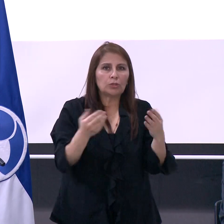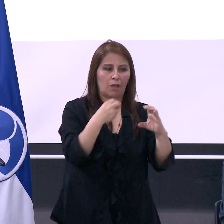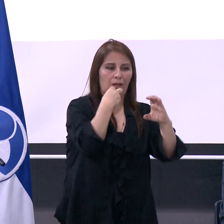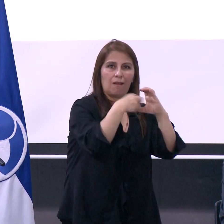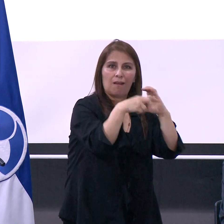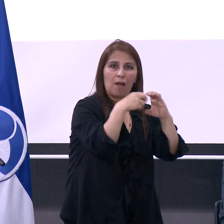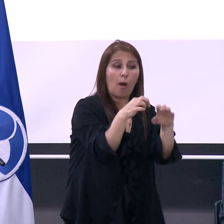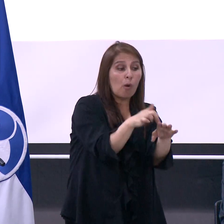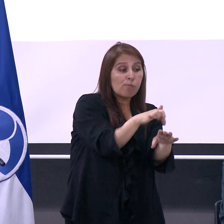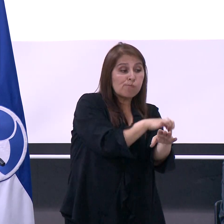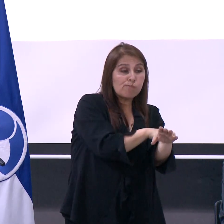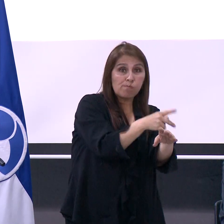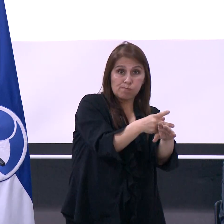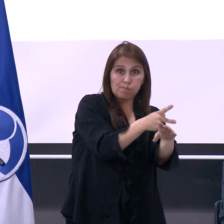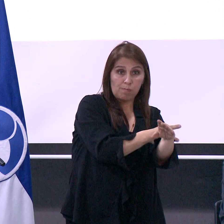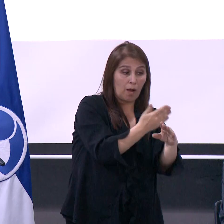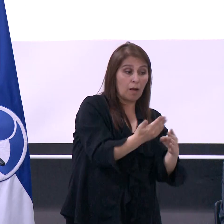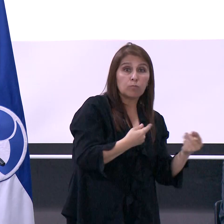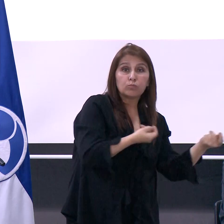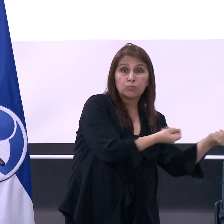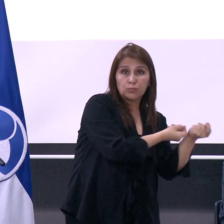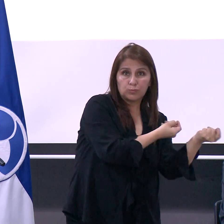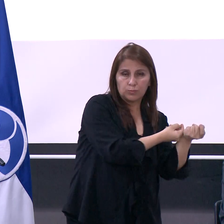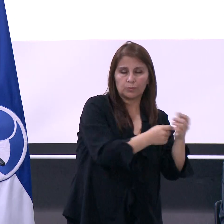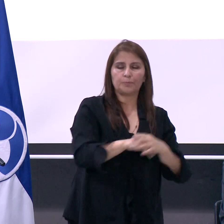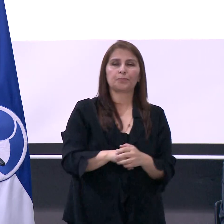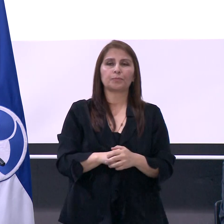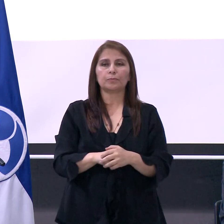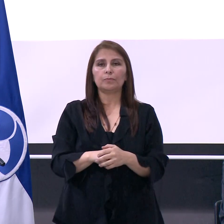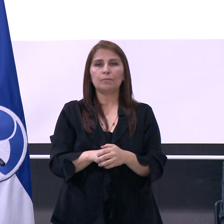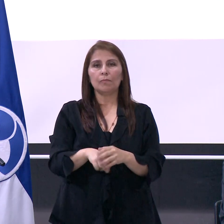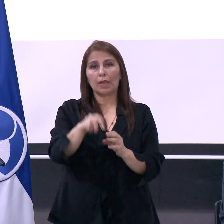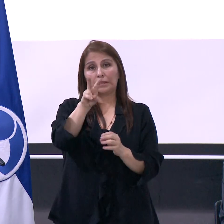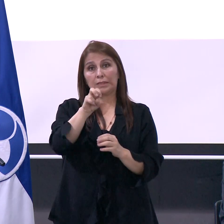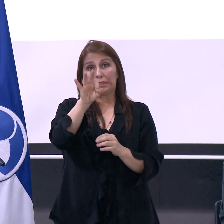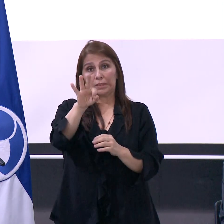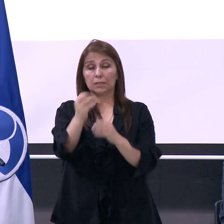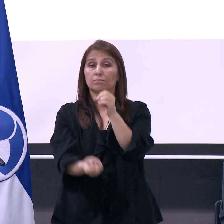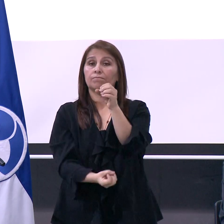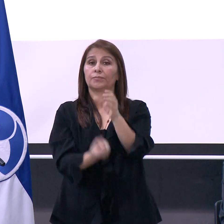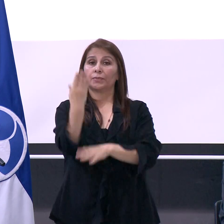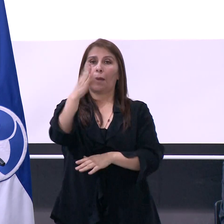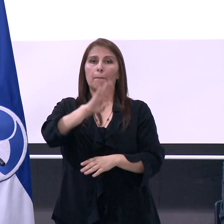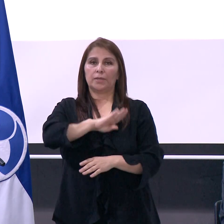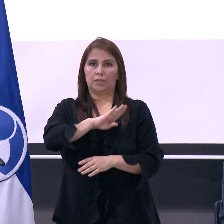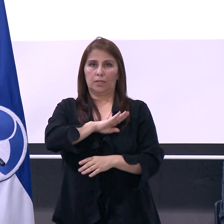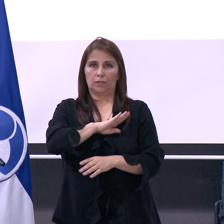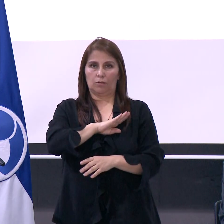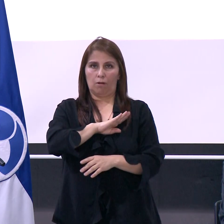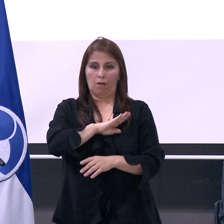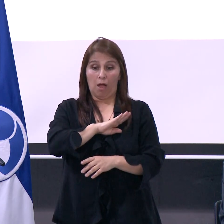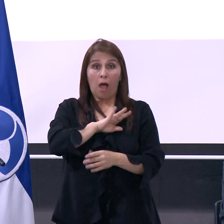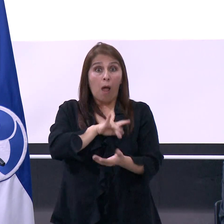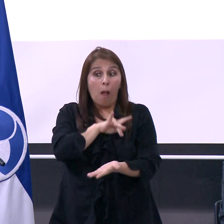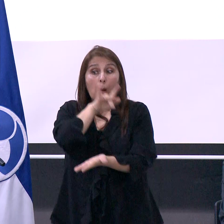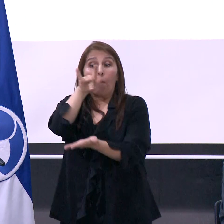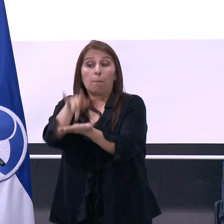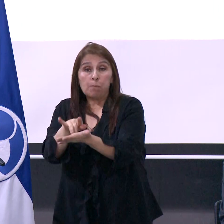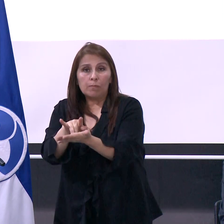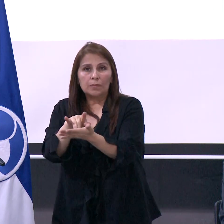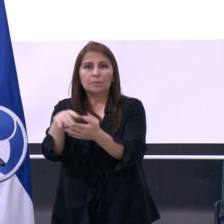en el 53 se creó el instituto de bachillerato donde se realizarían las prácticas de las estudiantes de